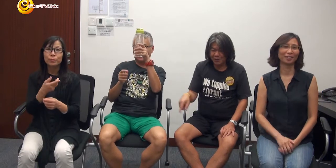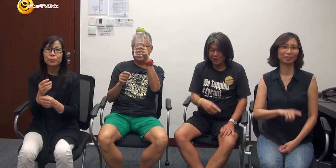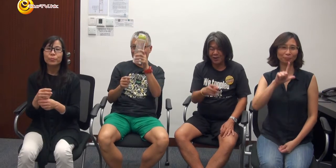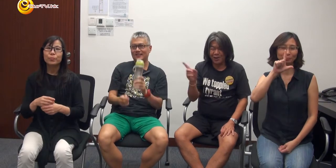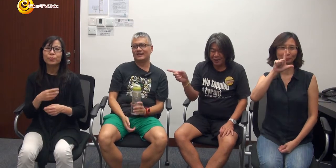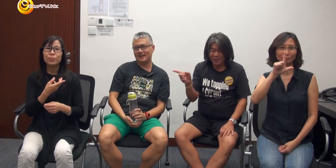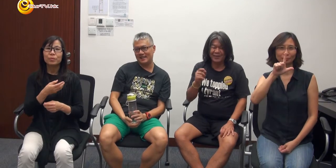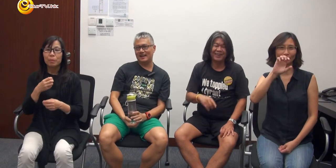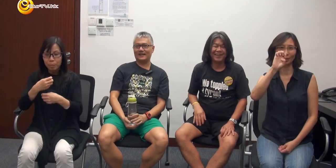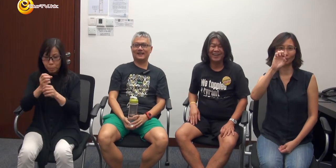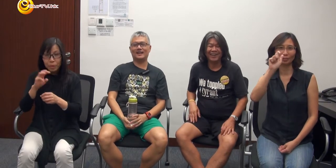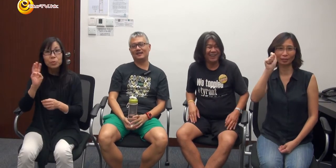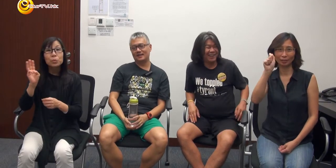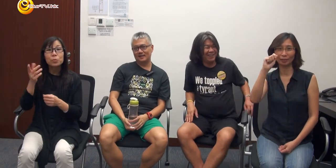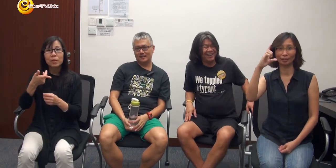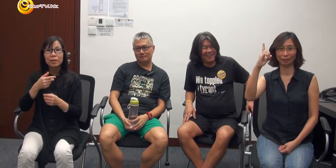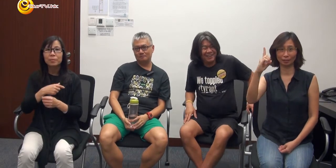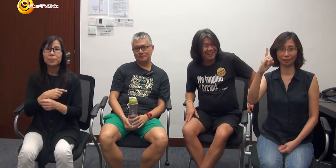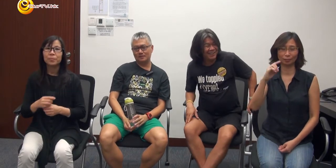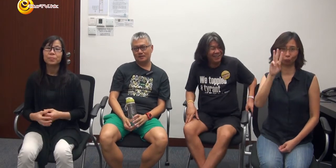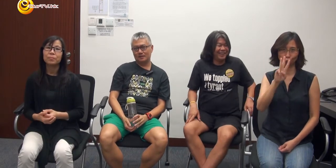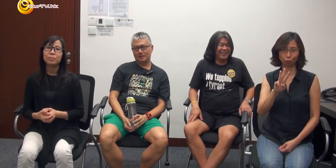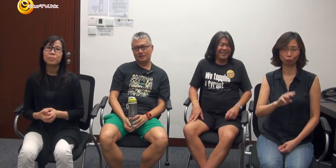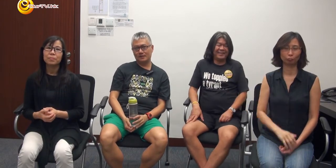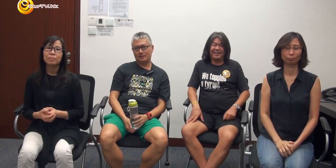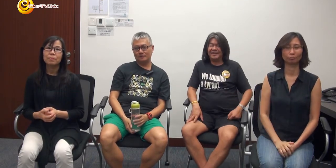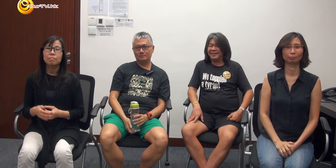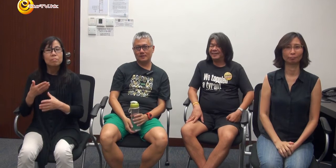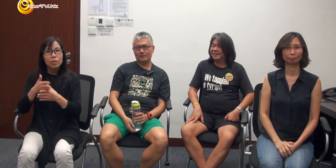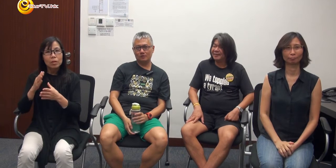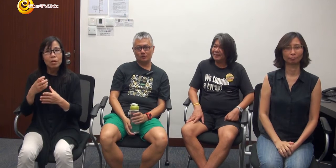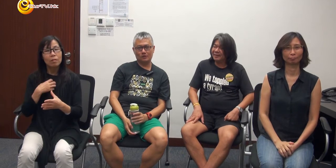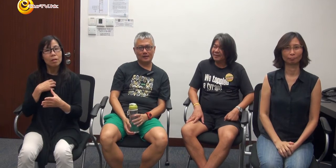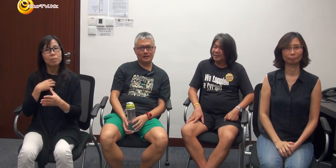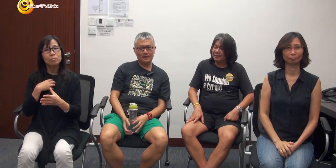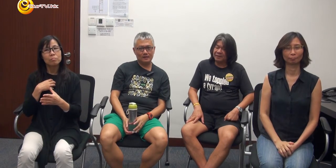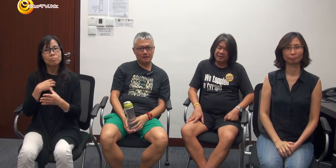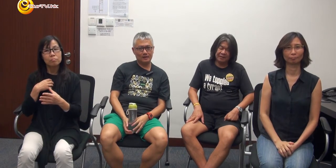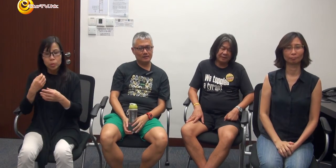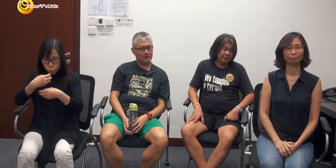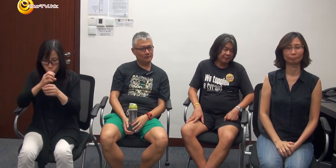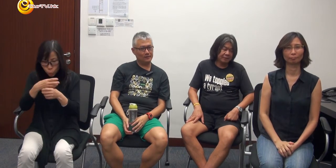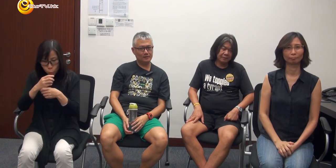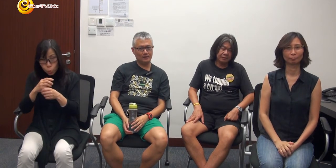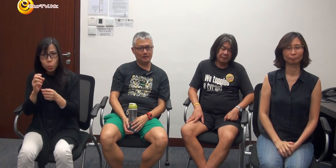鉛水，係啦，係啦，咁所以我諗究竟鉛水危機究竟係懲罰一啲